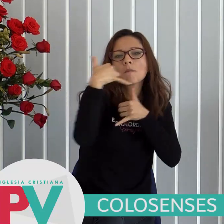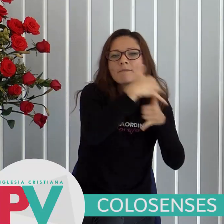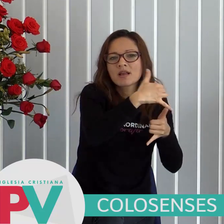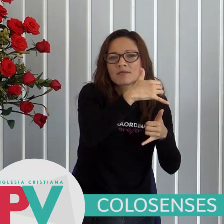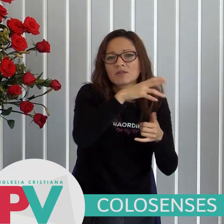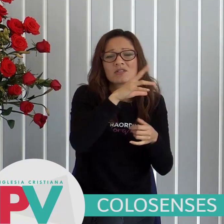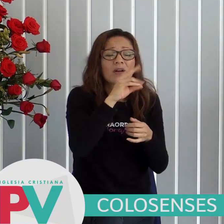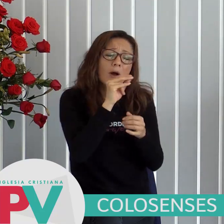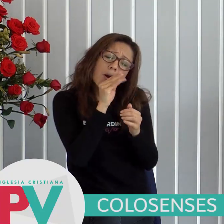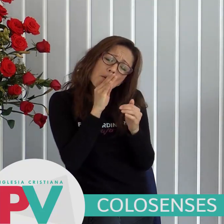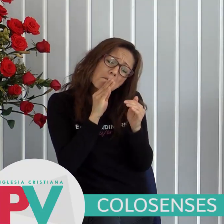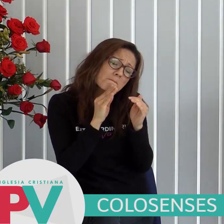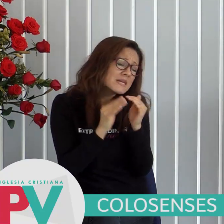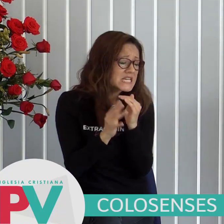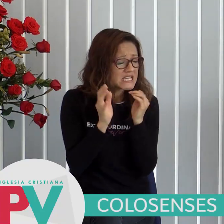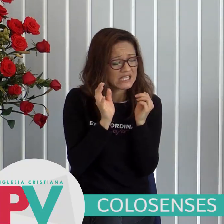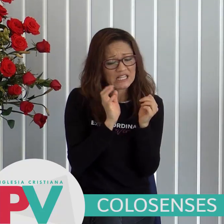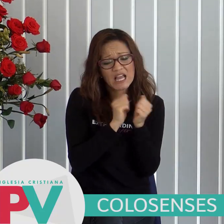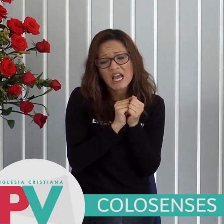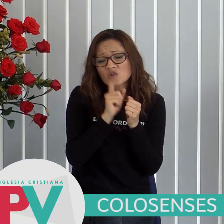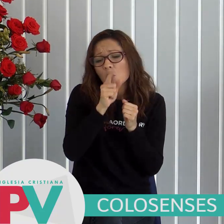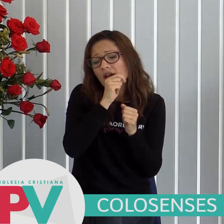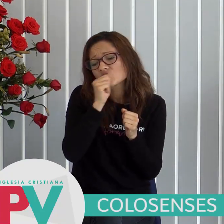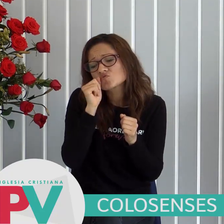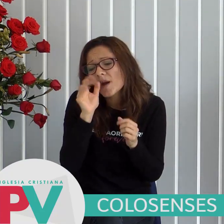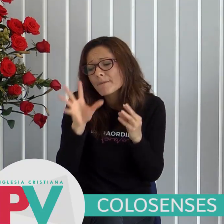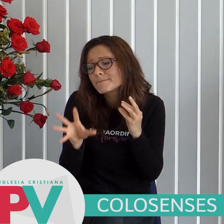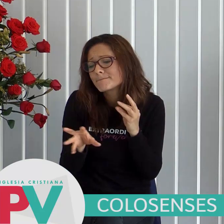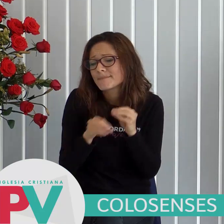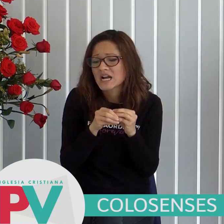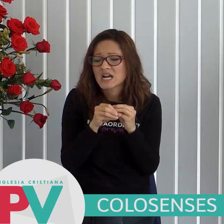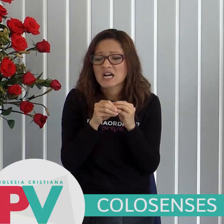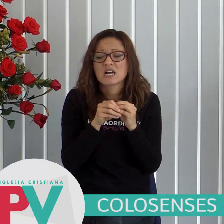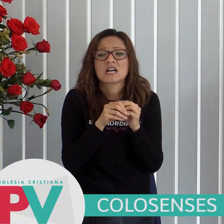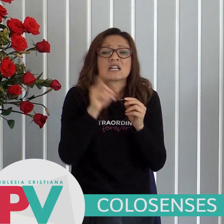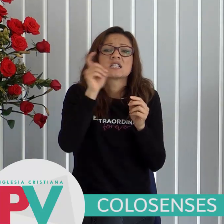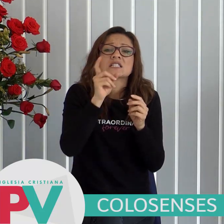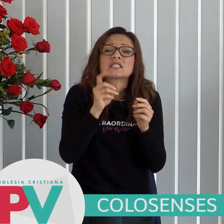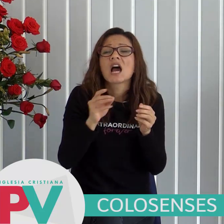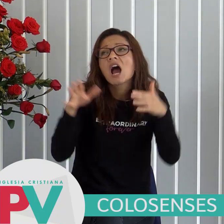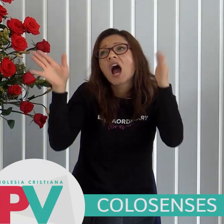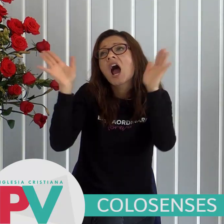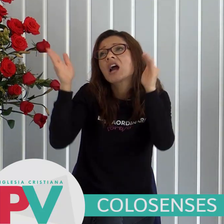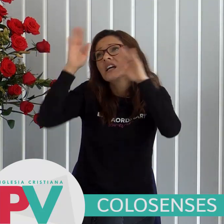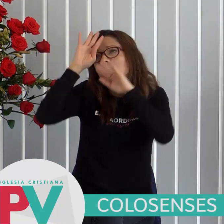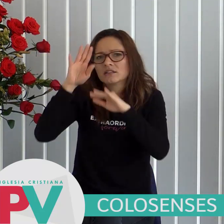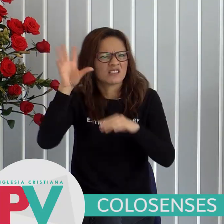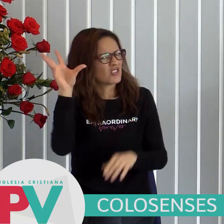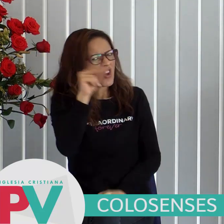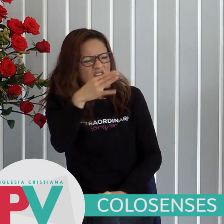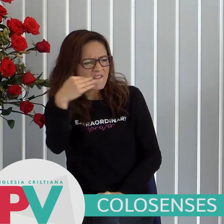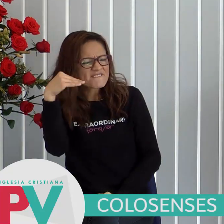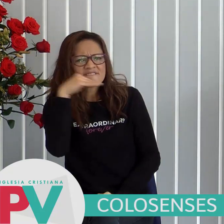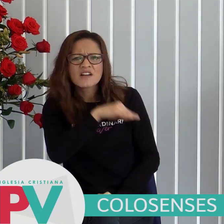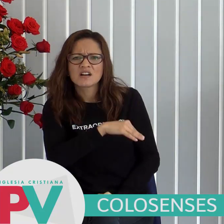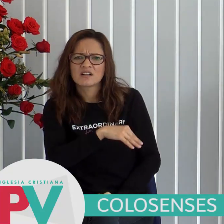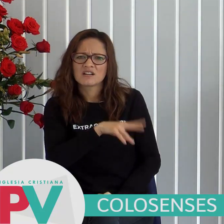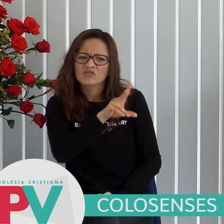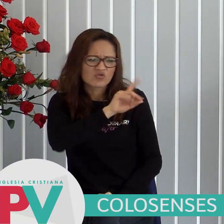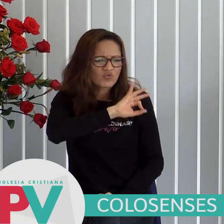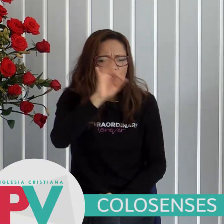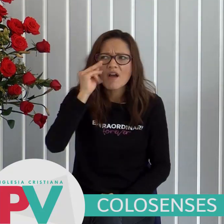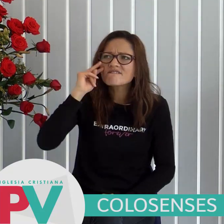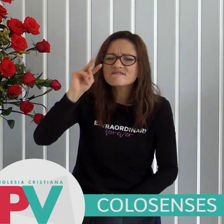bien sean humildes, que no, tienen que ayunar más y que le dé culto a los ángeles, entremetiéndose en lo que no ha